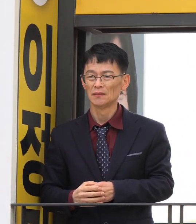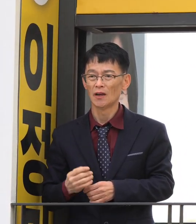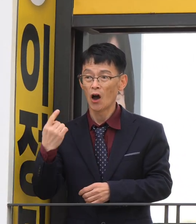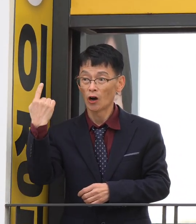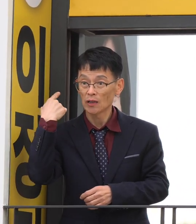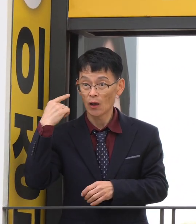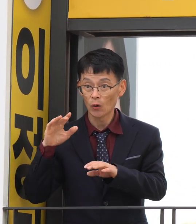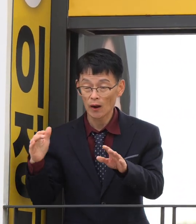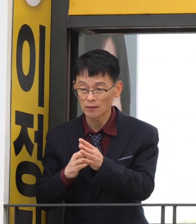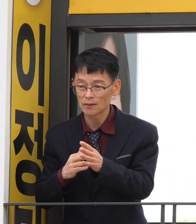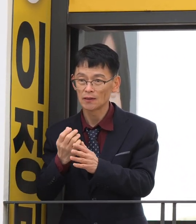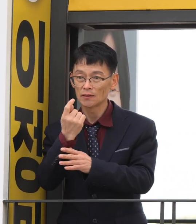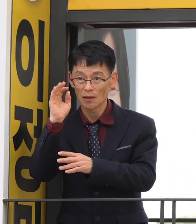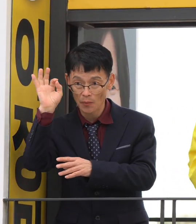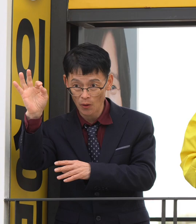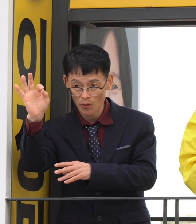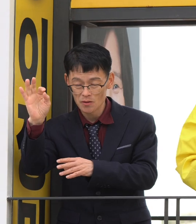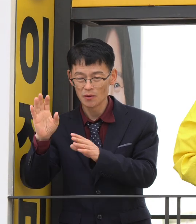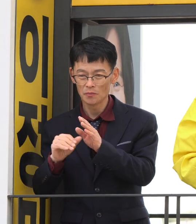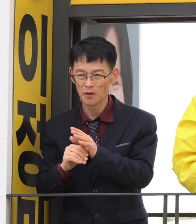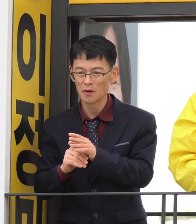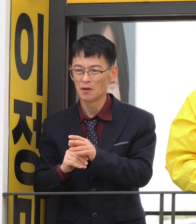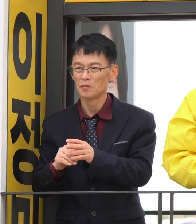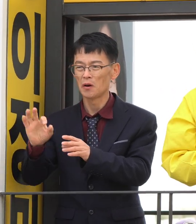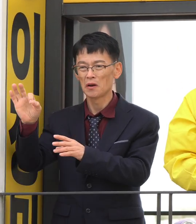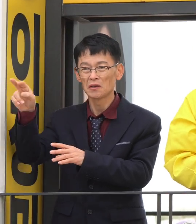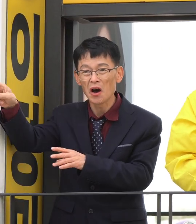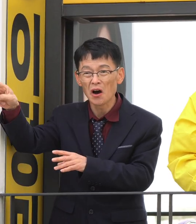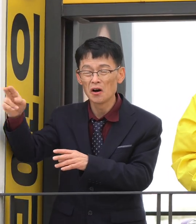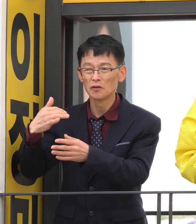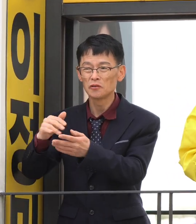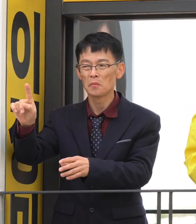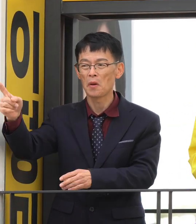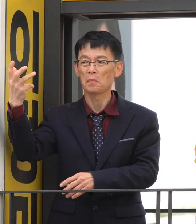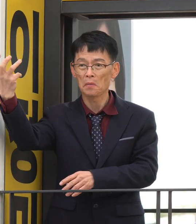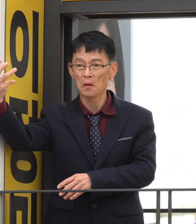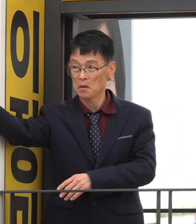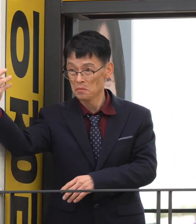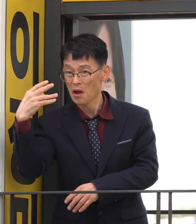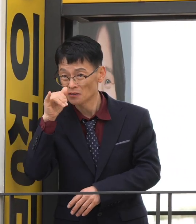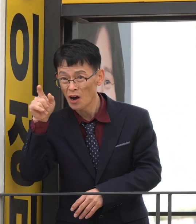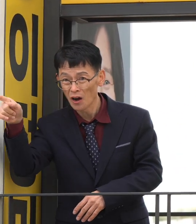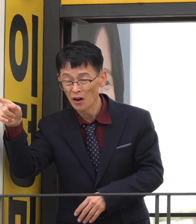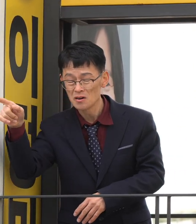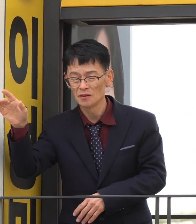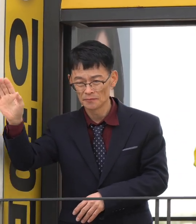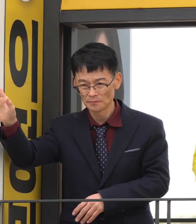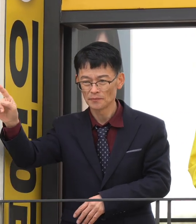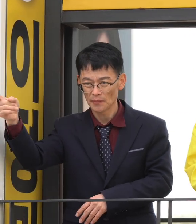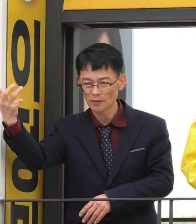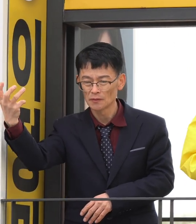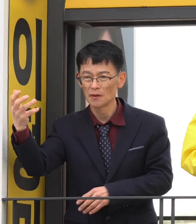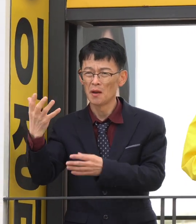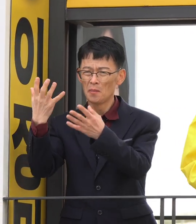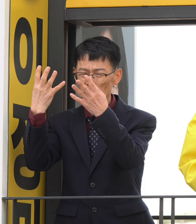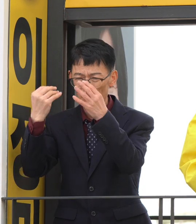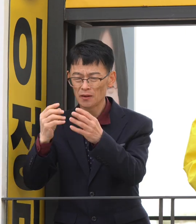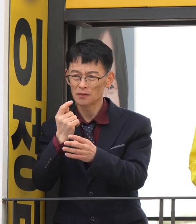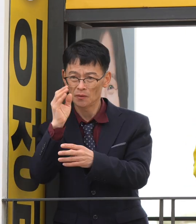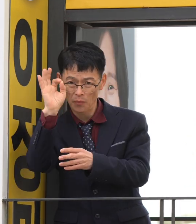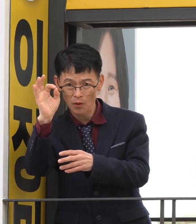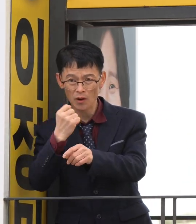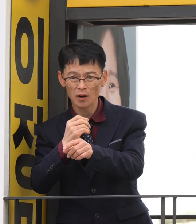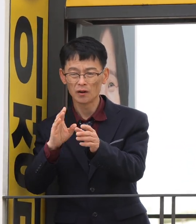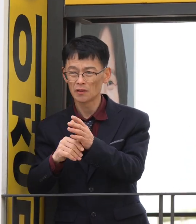어제 오늘 언론에서 집권 여당 180석 이야기가 나오고 있습니다. 많은